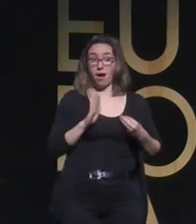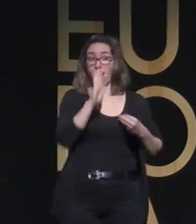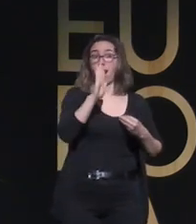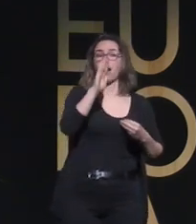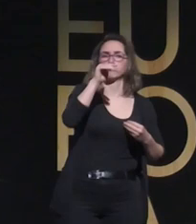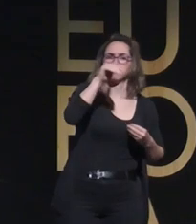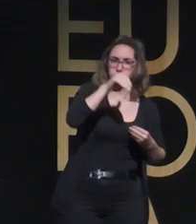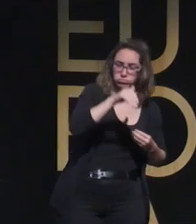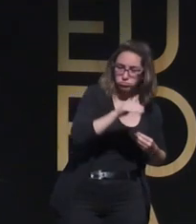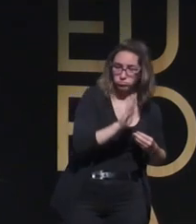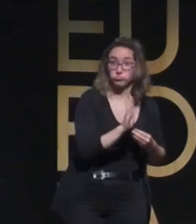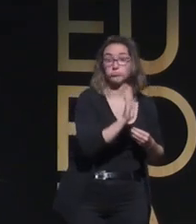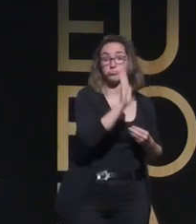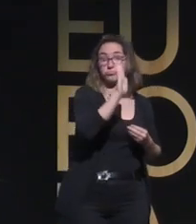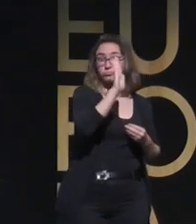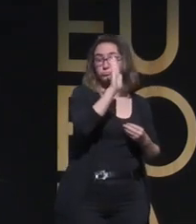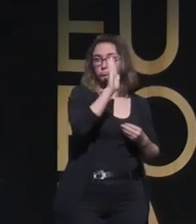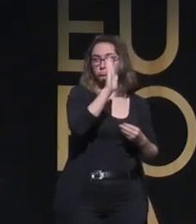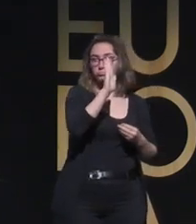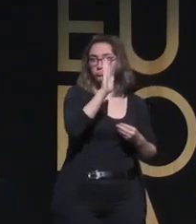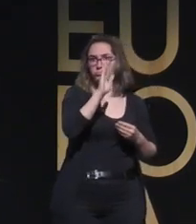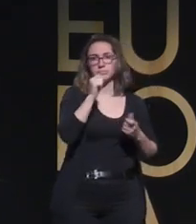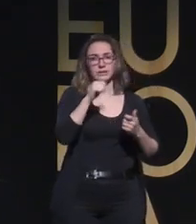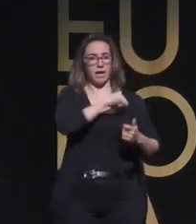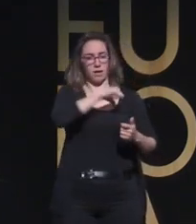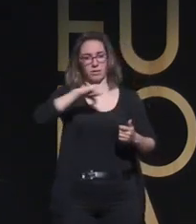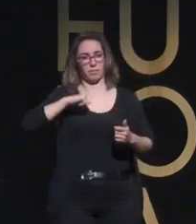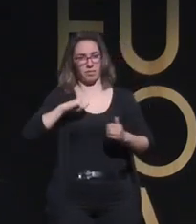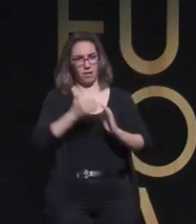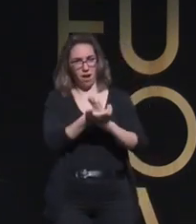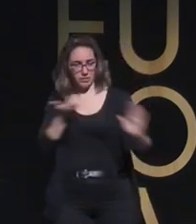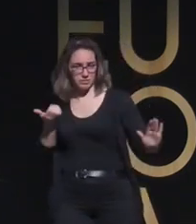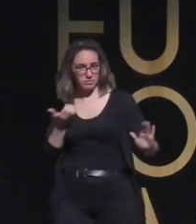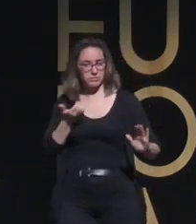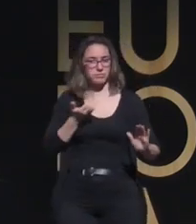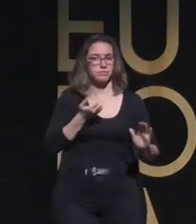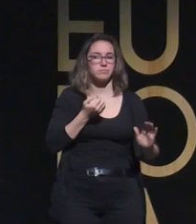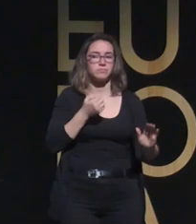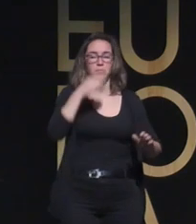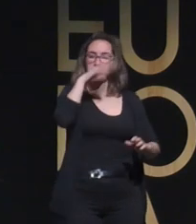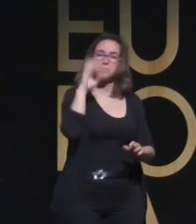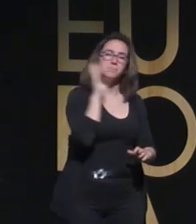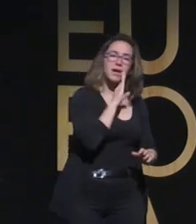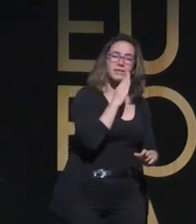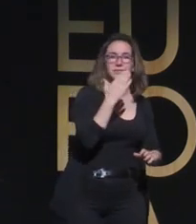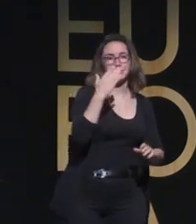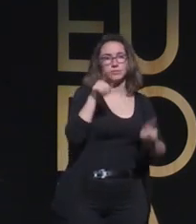y va hacia arriba la de la emancipación, ¿vale? Todavía tenemos padres y madres adolescentes de 40